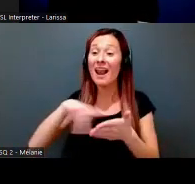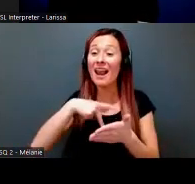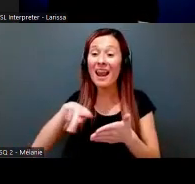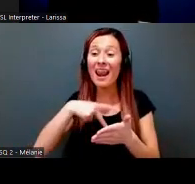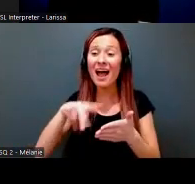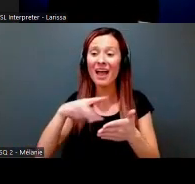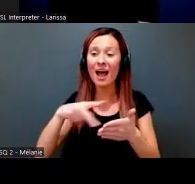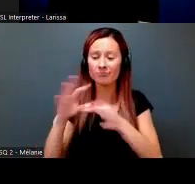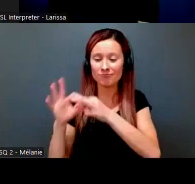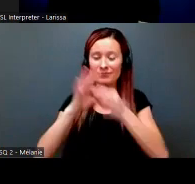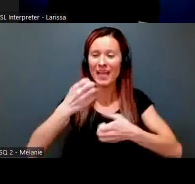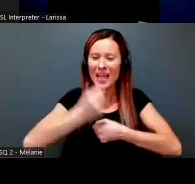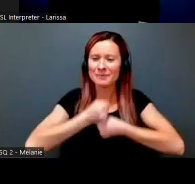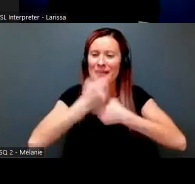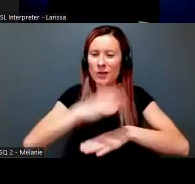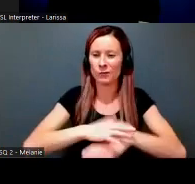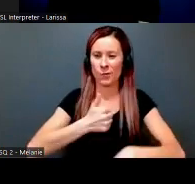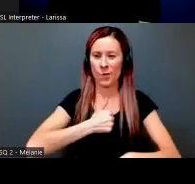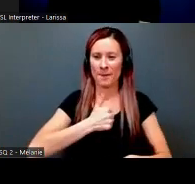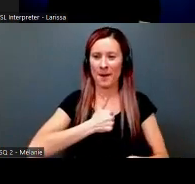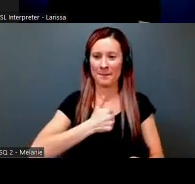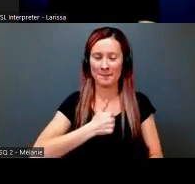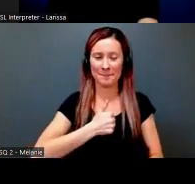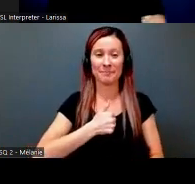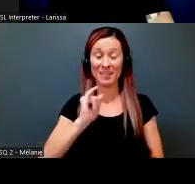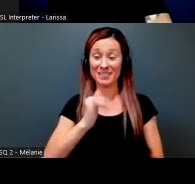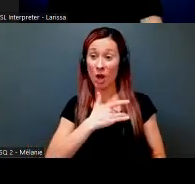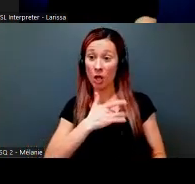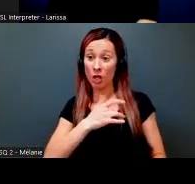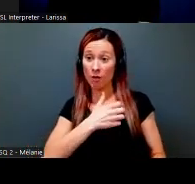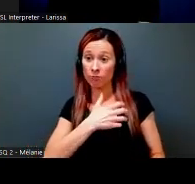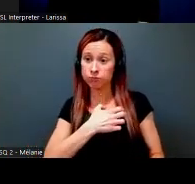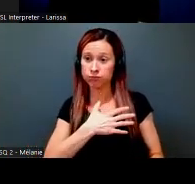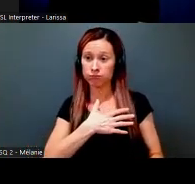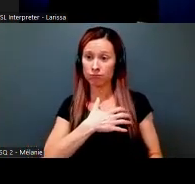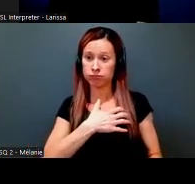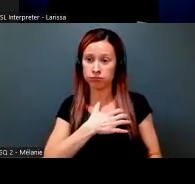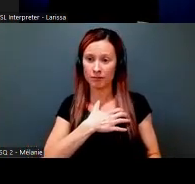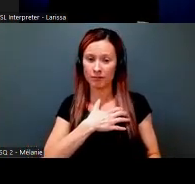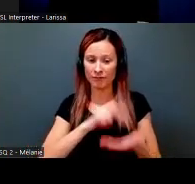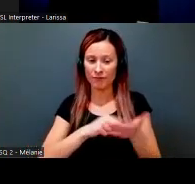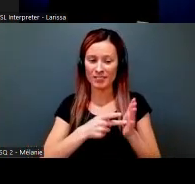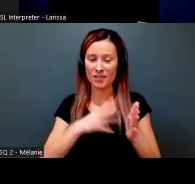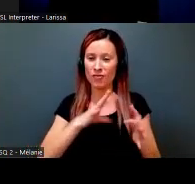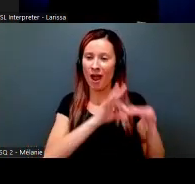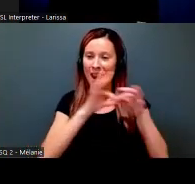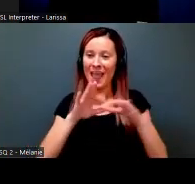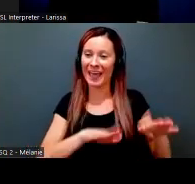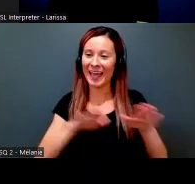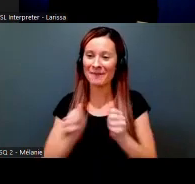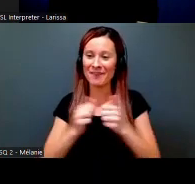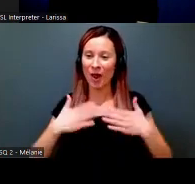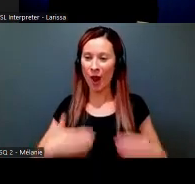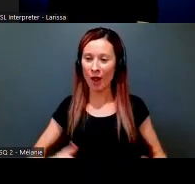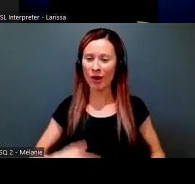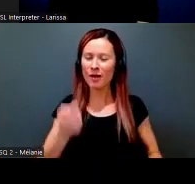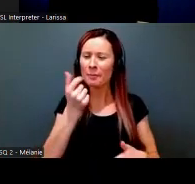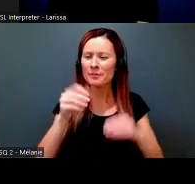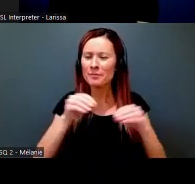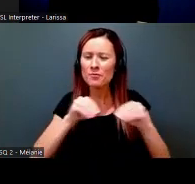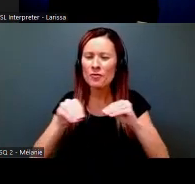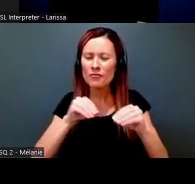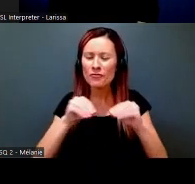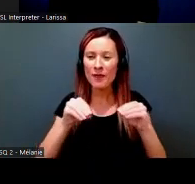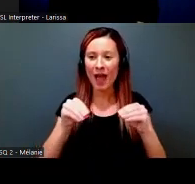l'expression de soi-même. Et si votre cœur y bat, on crée un rythme avec nos corps. Puis c'est le petit mouvement qui fait la plus grande différence dans une